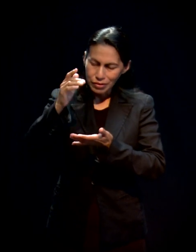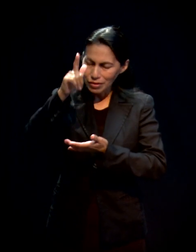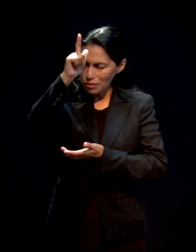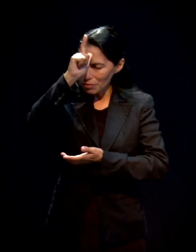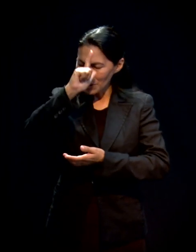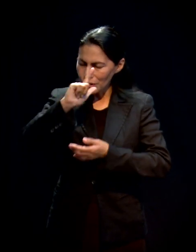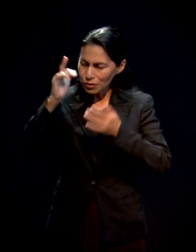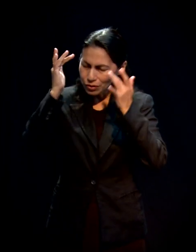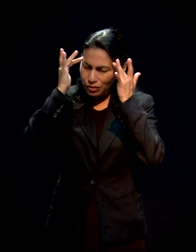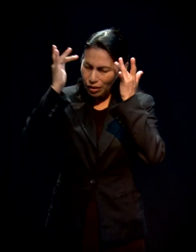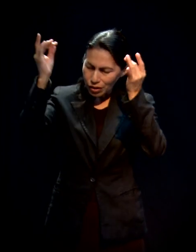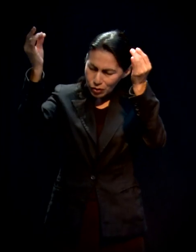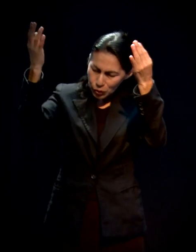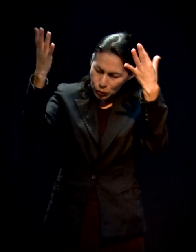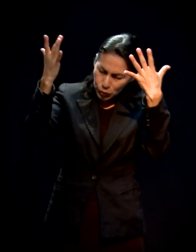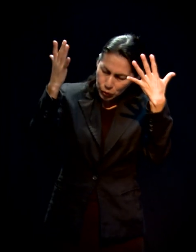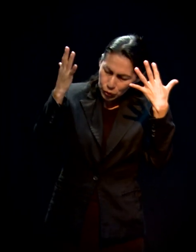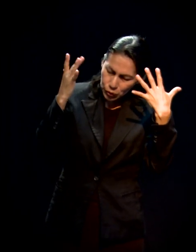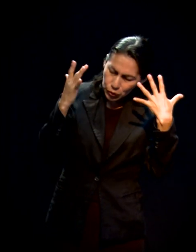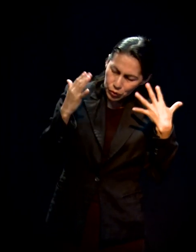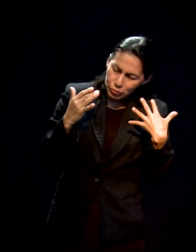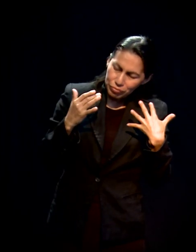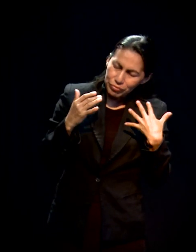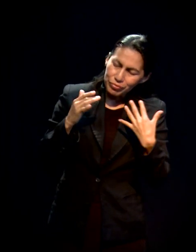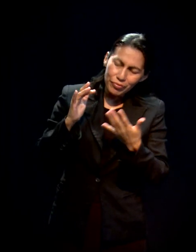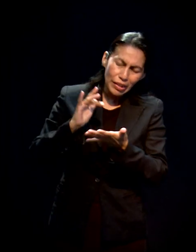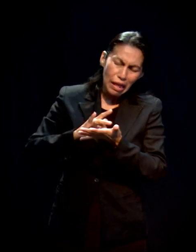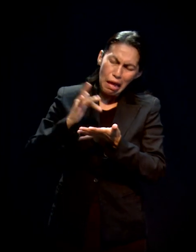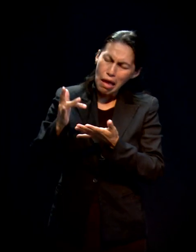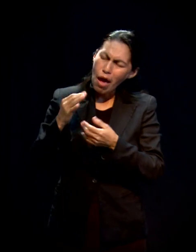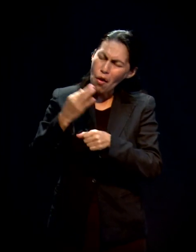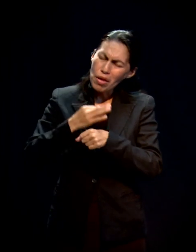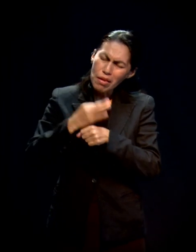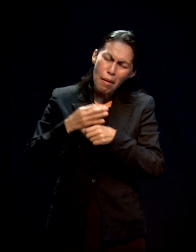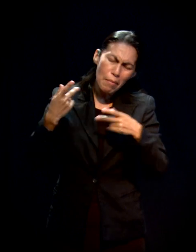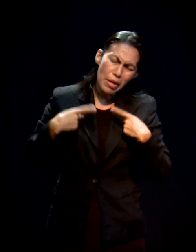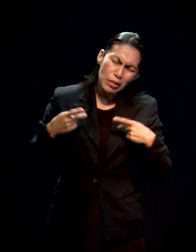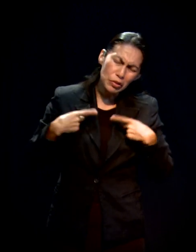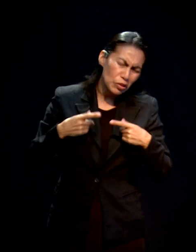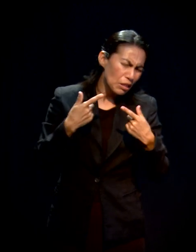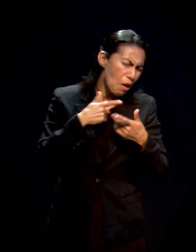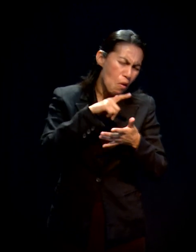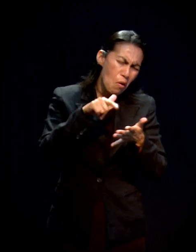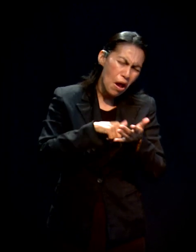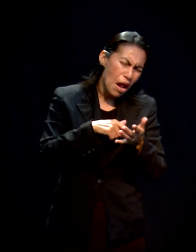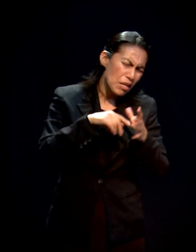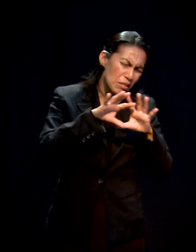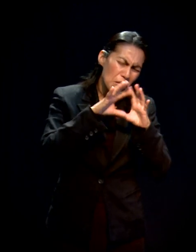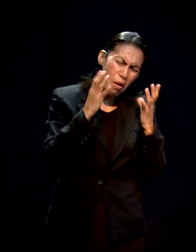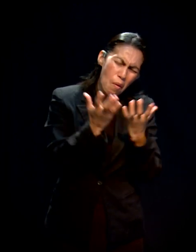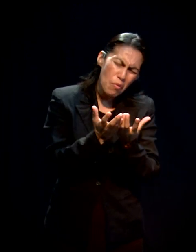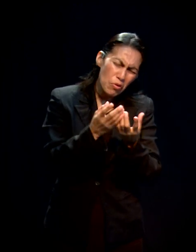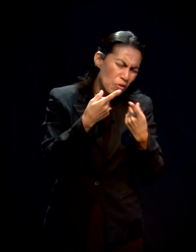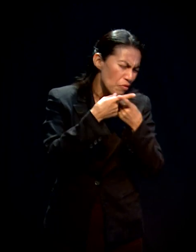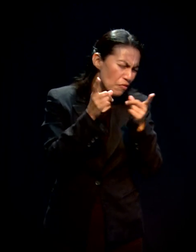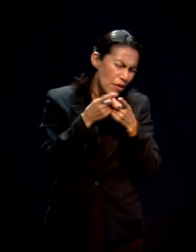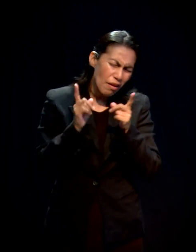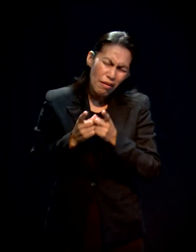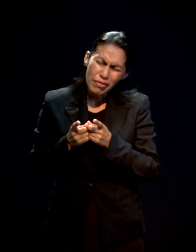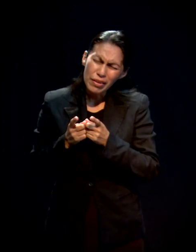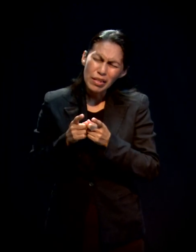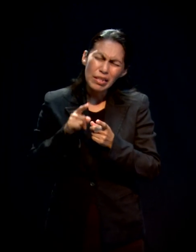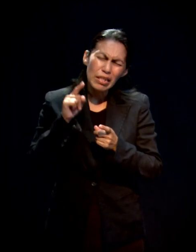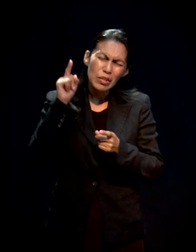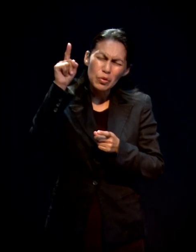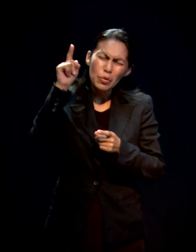en esta noche gracias te damos también porque hay personas que nos están viendo desde muchas partes del mundo y que han sido tocados sus